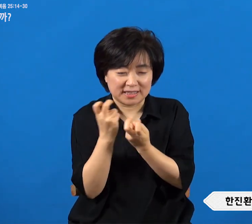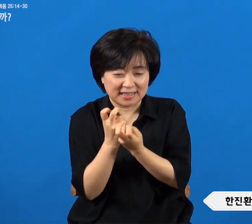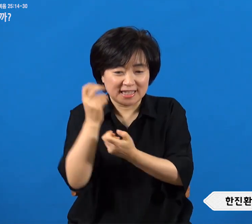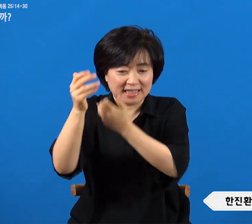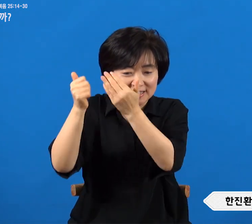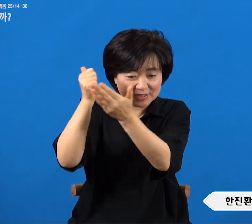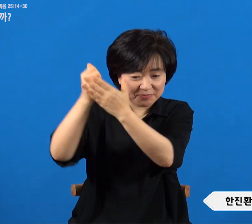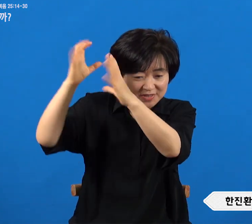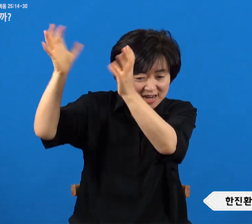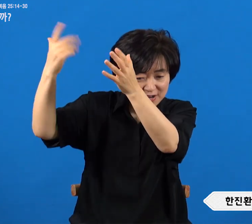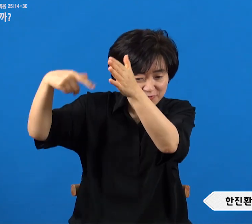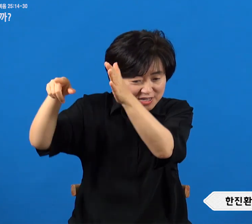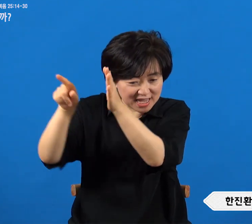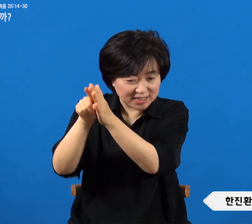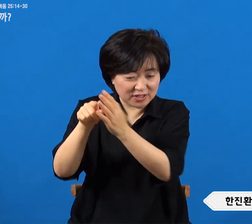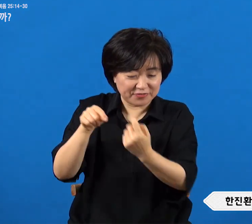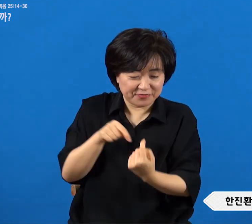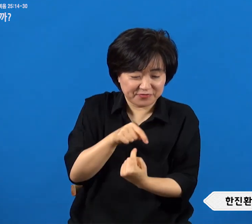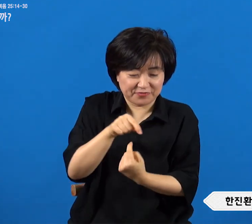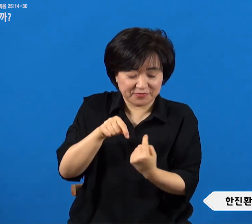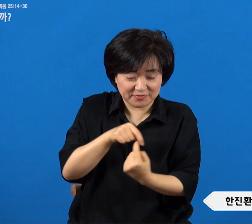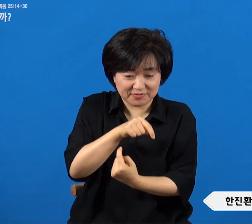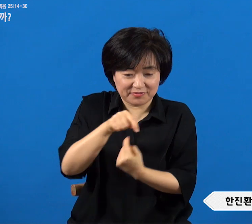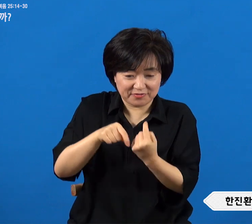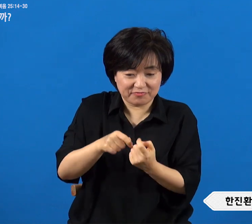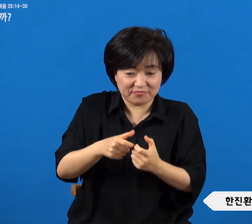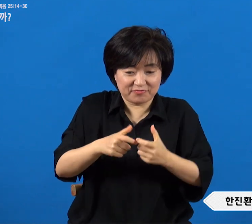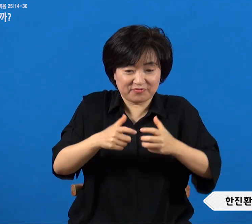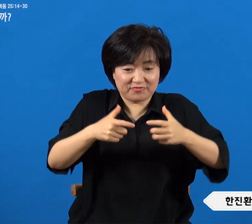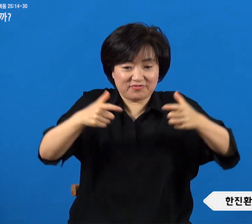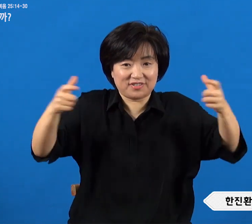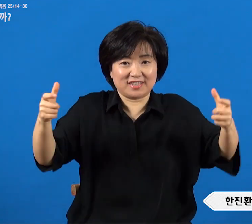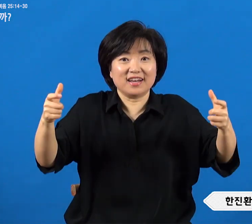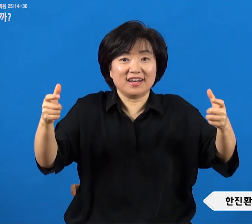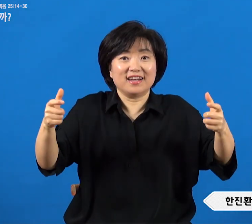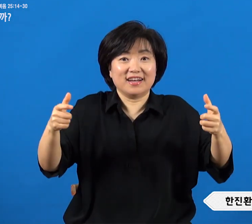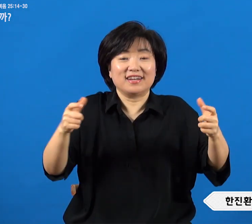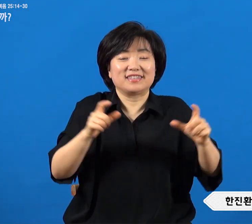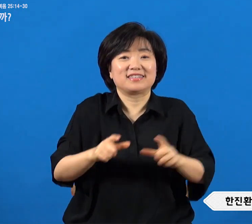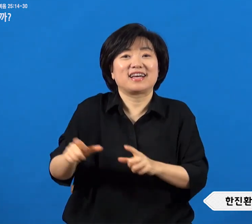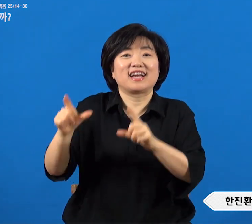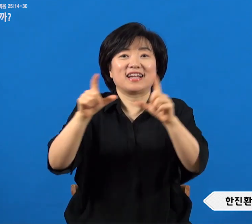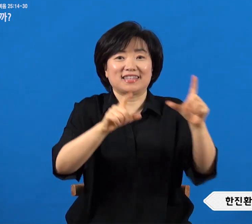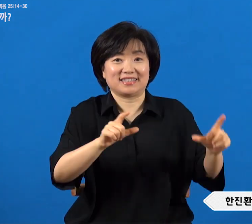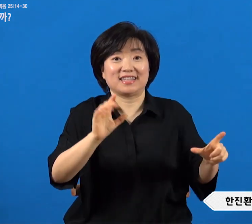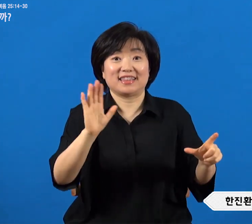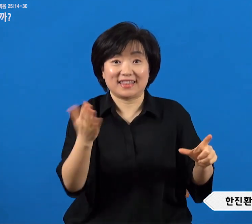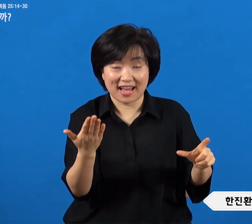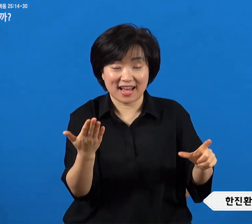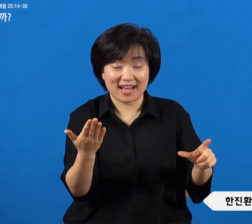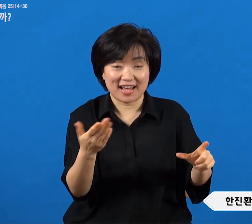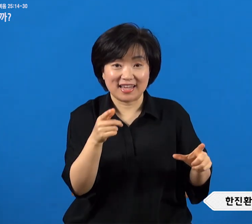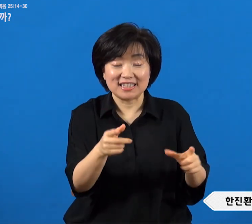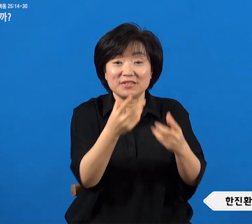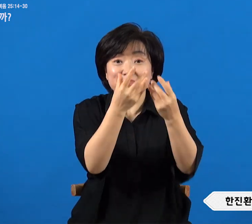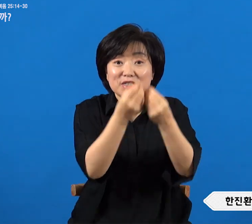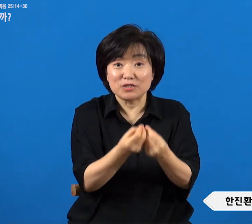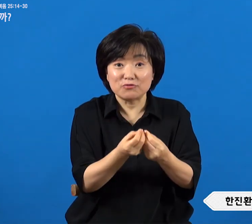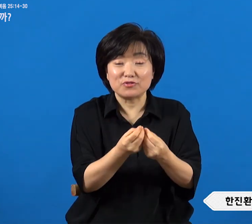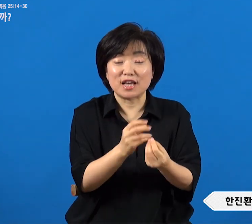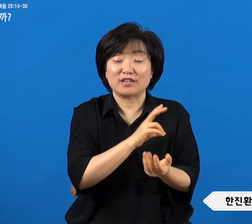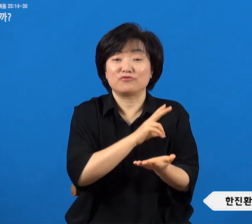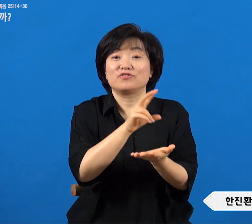하나님 나라를 위해서 남기는 삶을 살아야 된다. 그것이 이 비유의 핵심